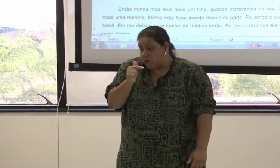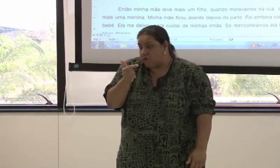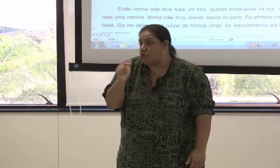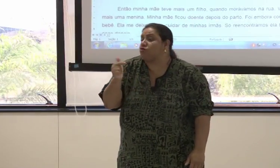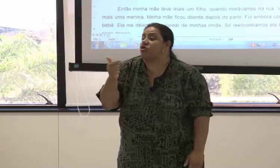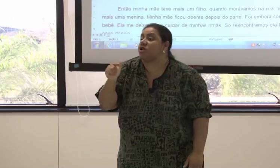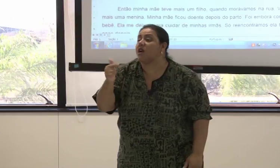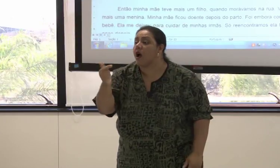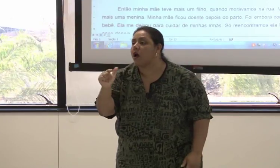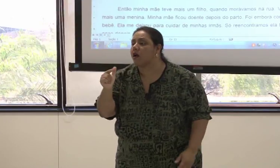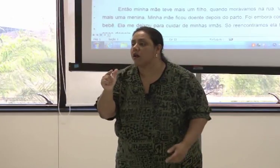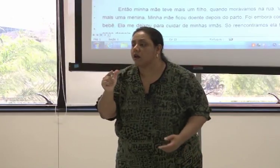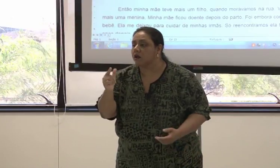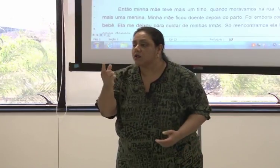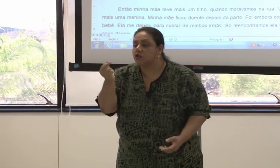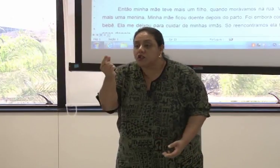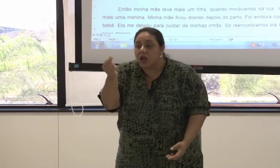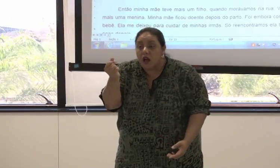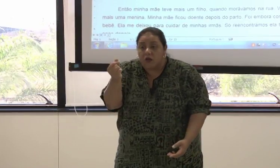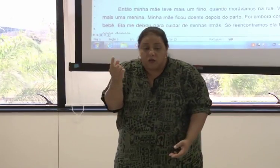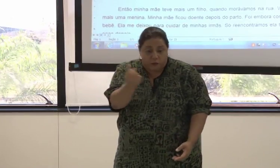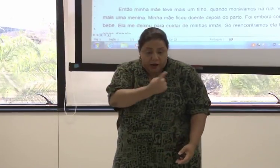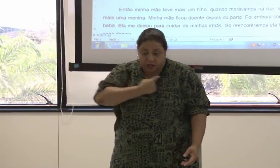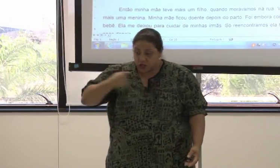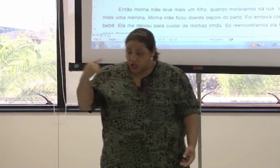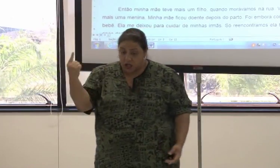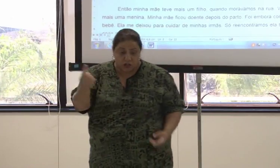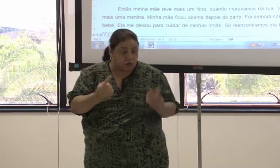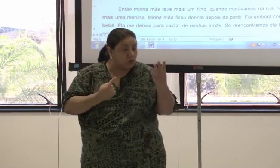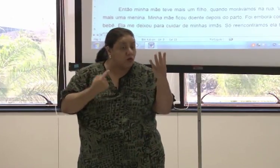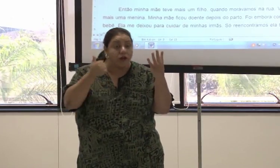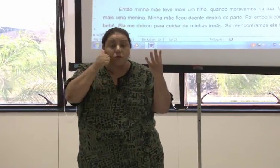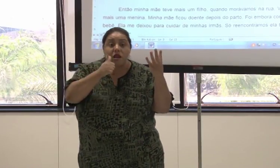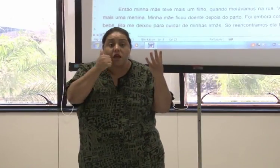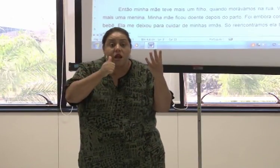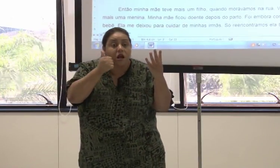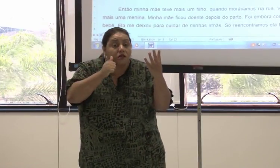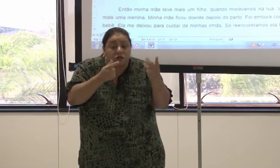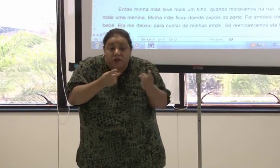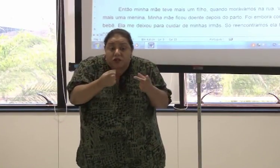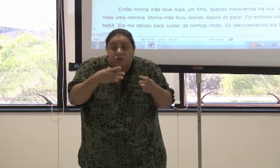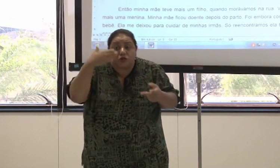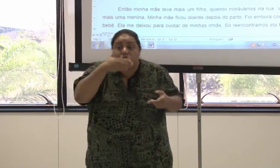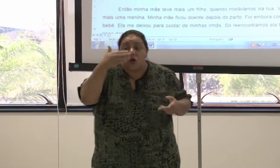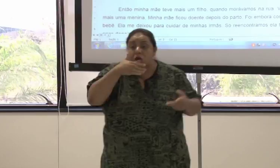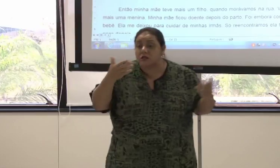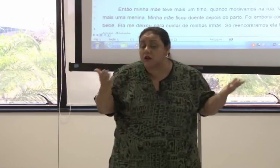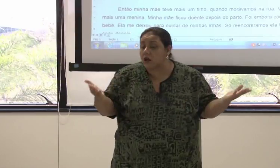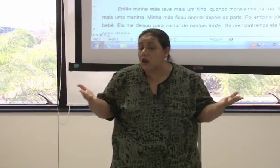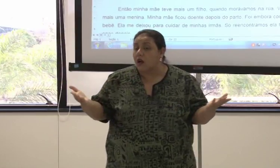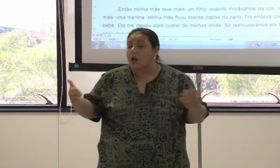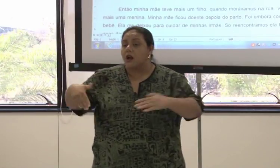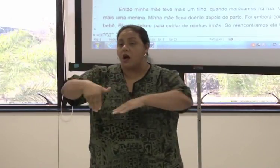Mamãe não tinha dinheiro pra gente, éramos 4 meninas, vendíamos doce na